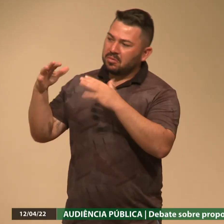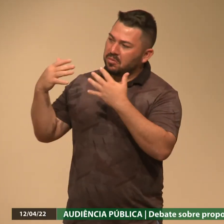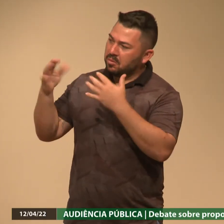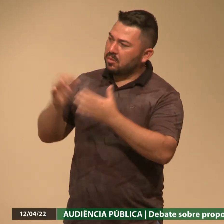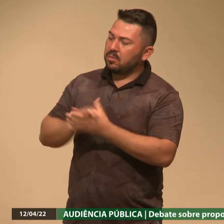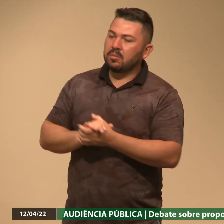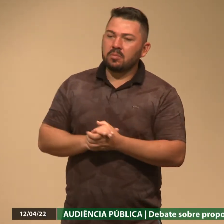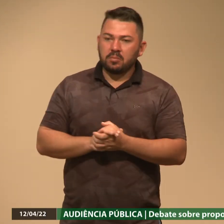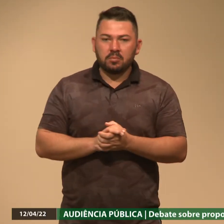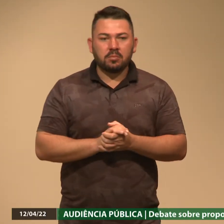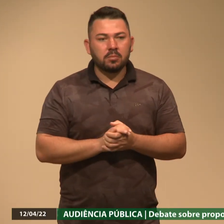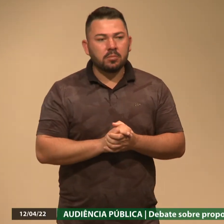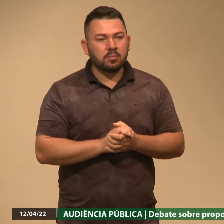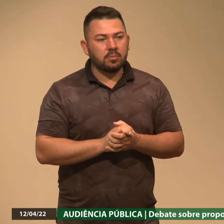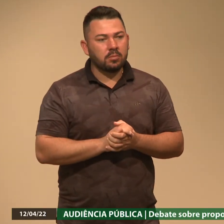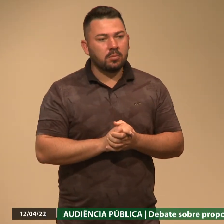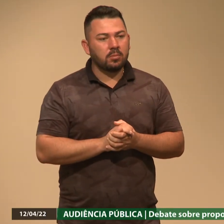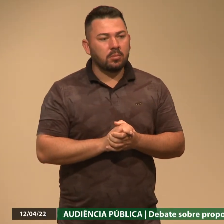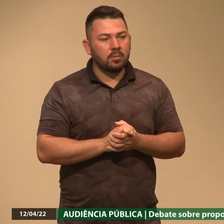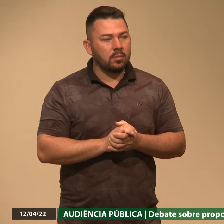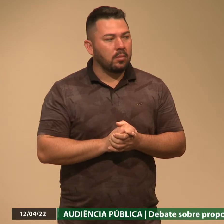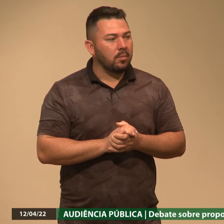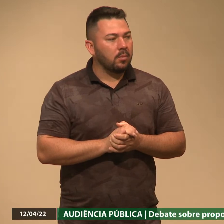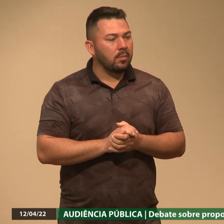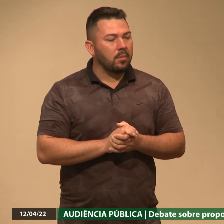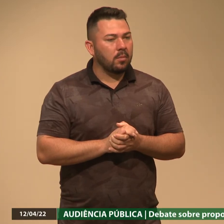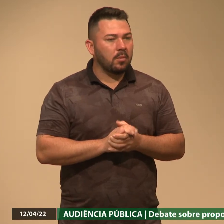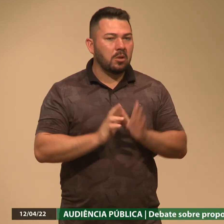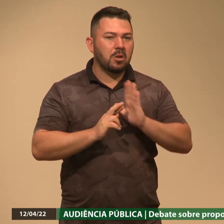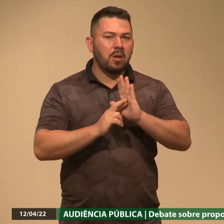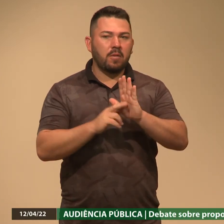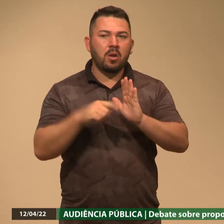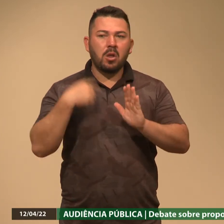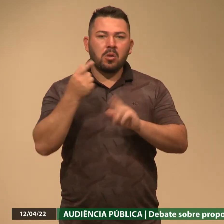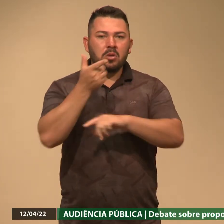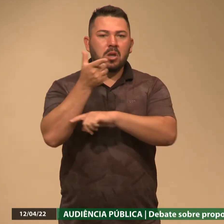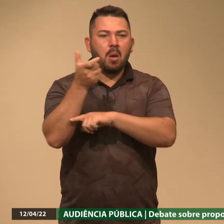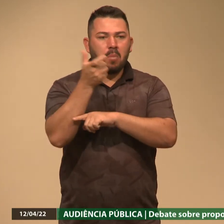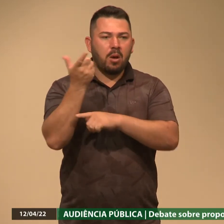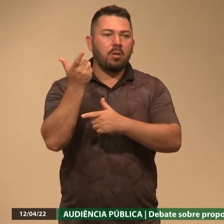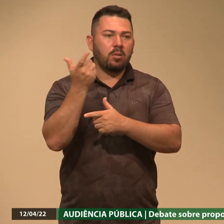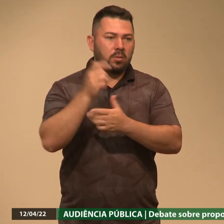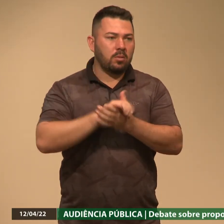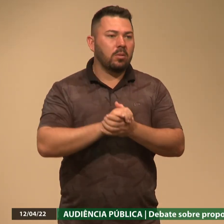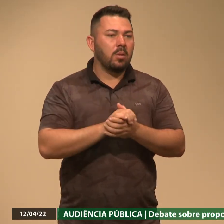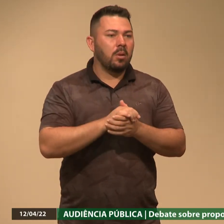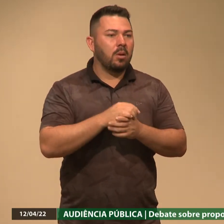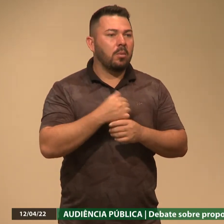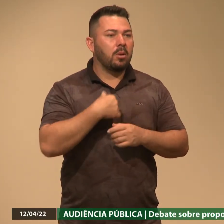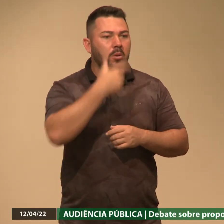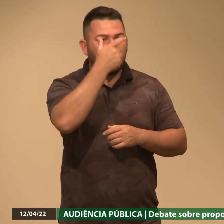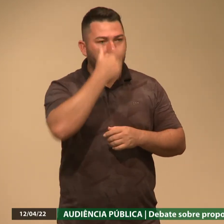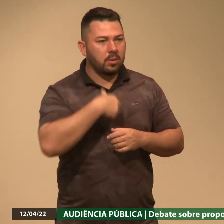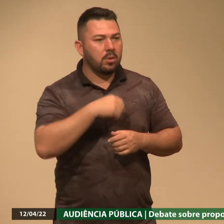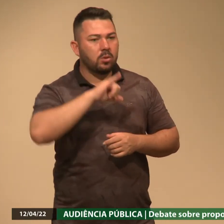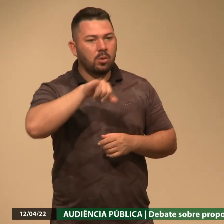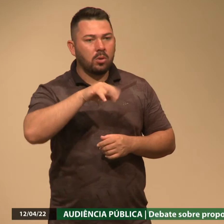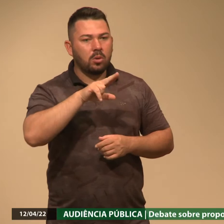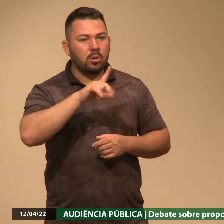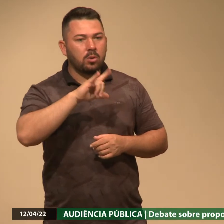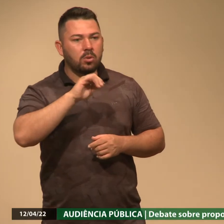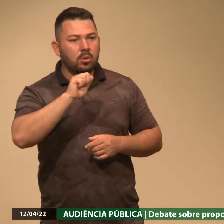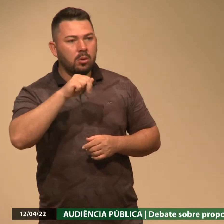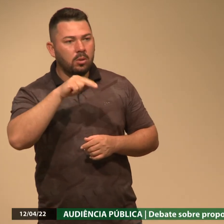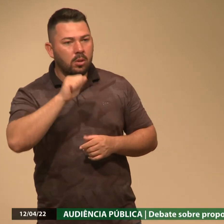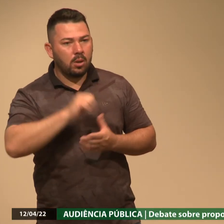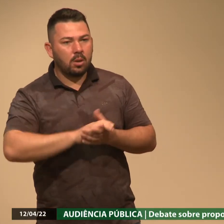recebe esses essa diferença né nossa atiradores para quem não me conhece eu sou Juliana Lopes